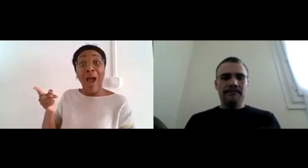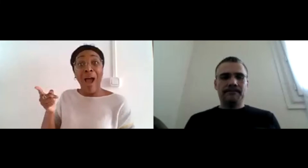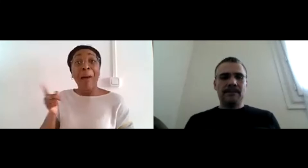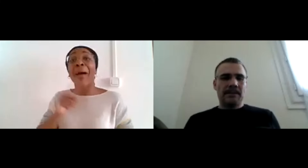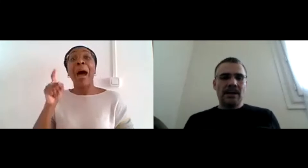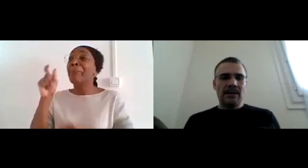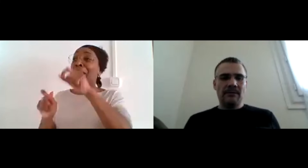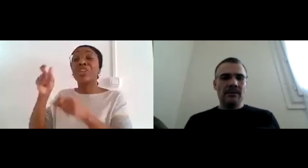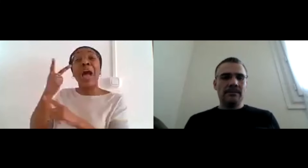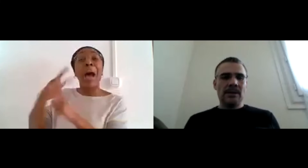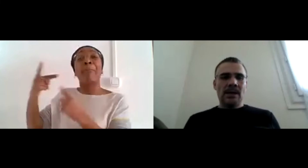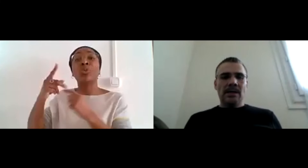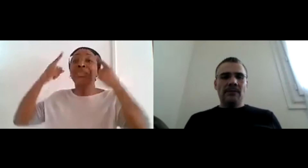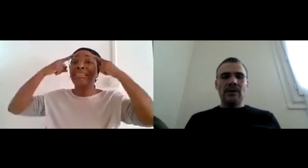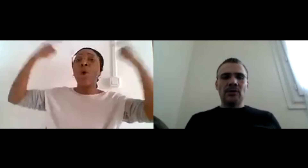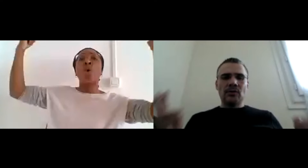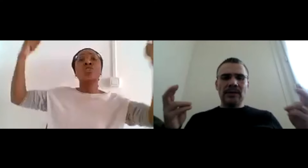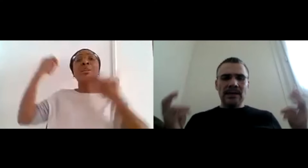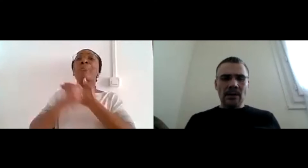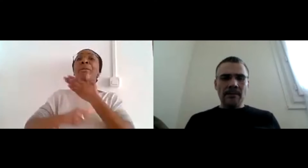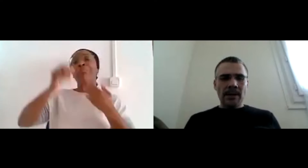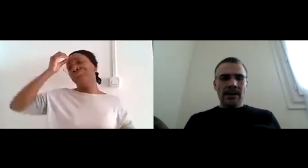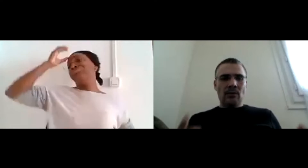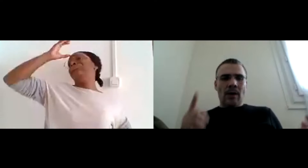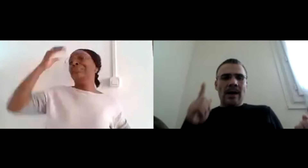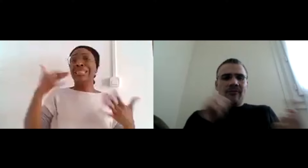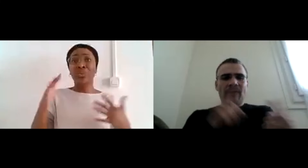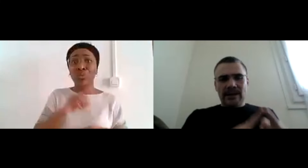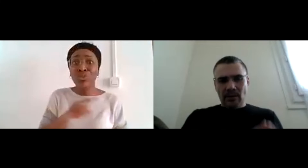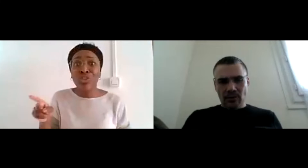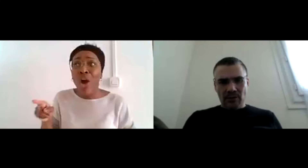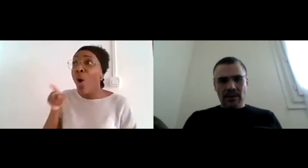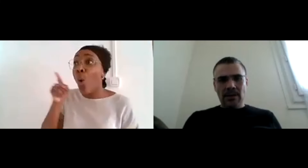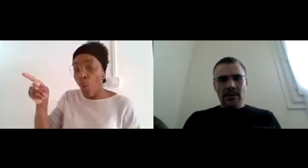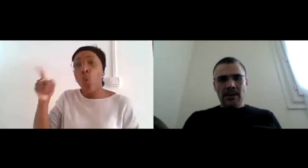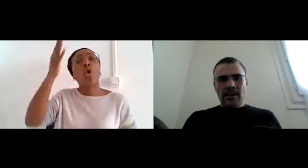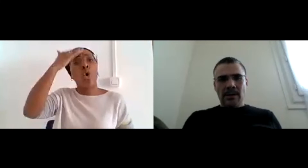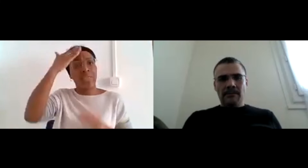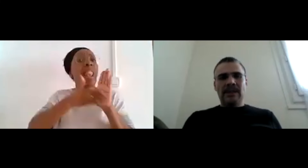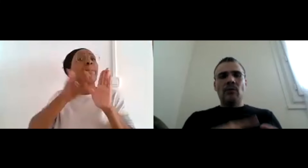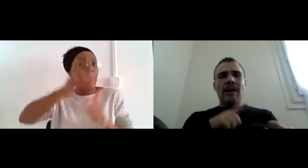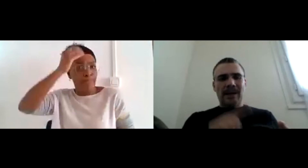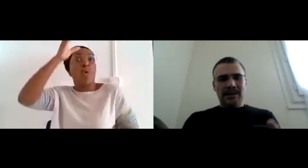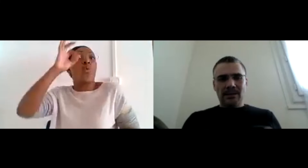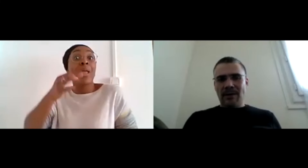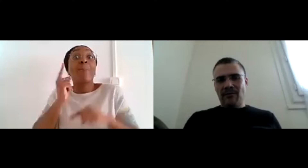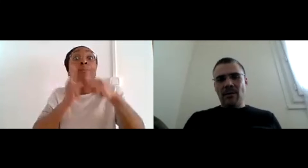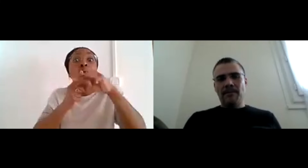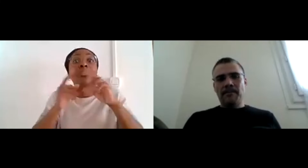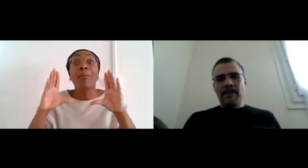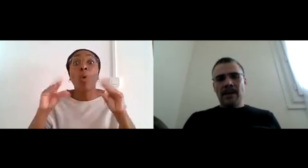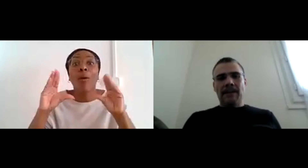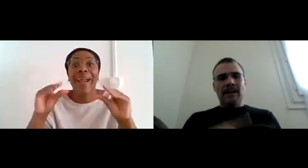théologie. Ce n'est pas ça qu'il voit. Il voit que ce sont des hommes qui ont à la fois la théologie, oui, mais qui ont la pratique de la